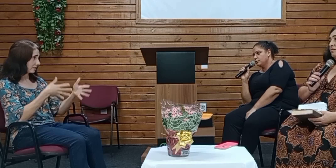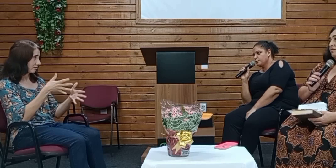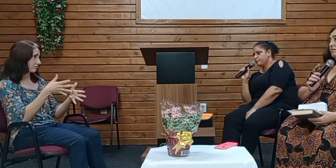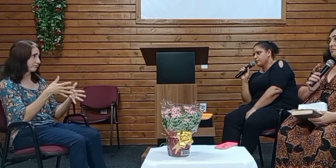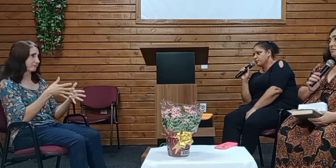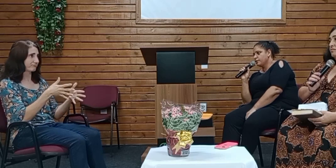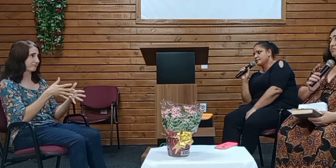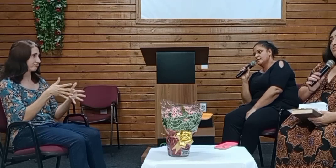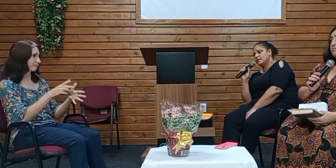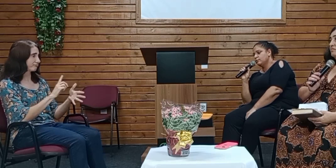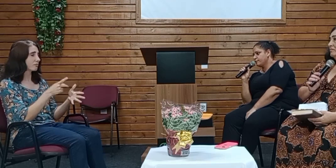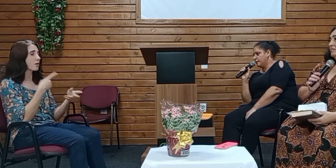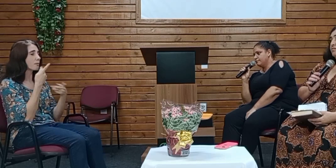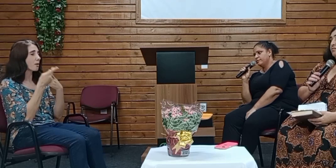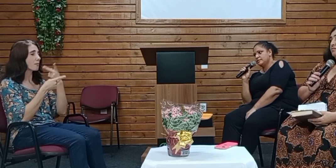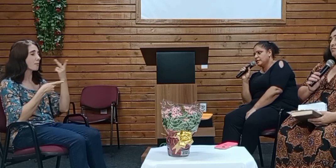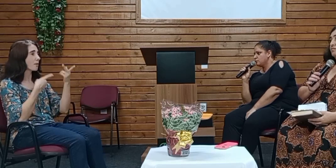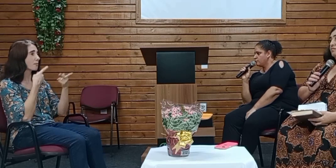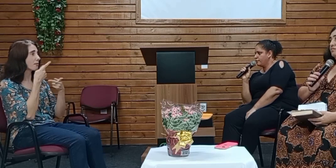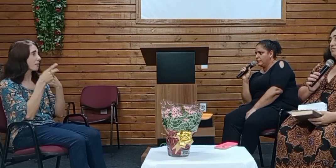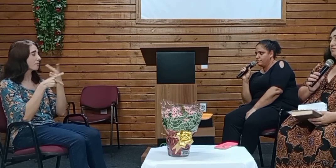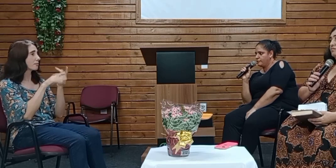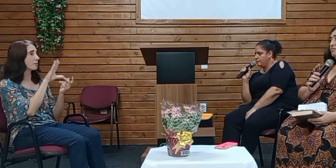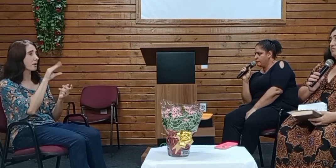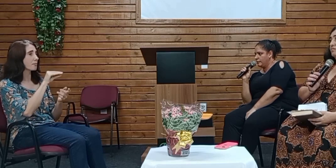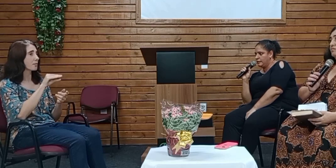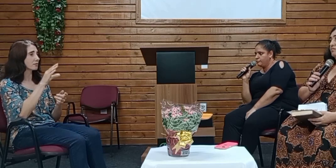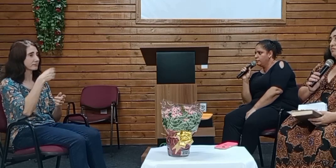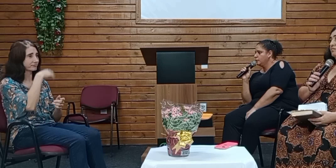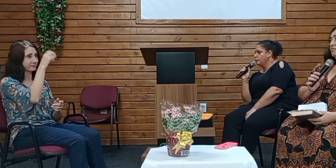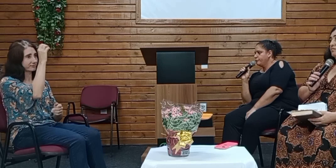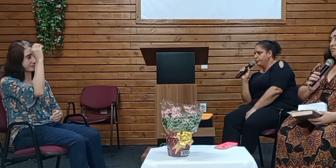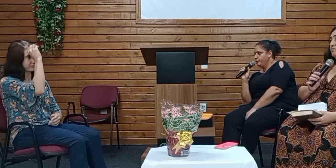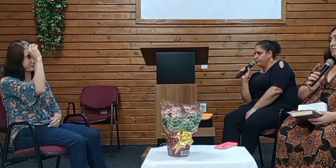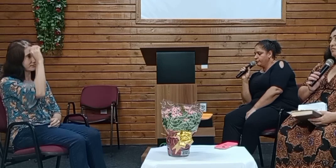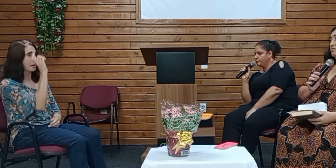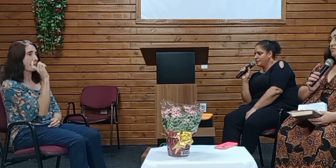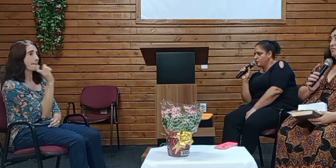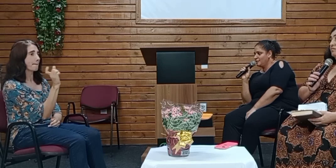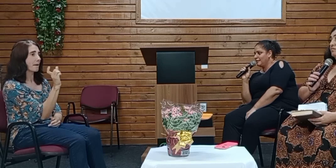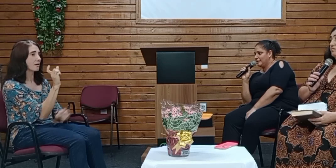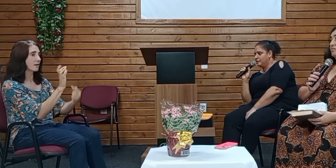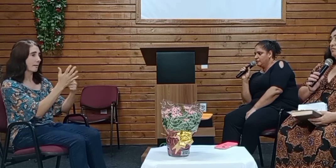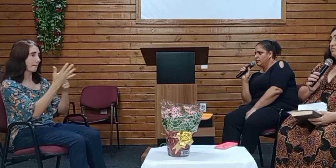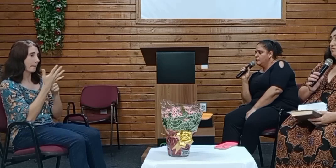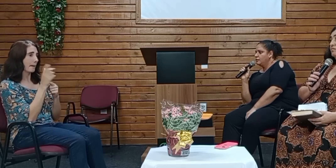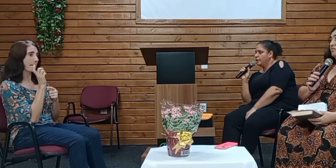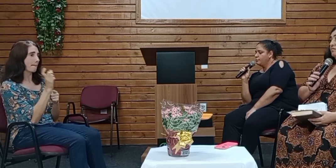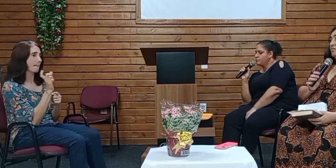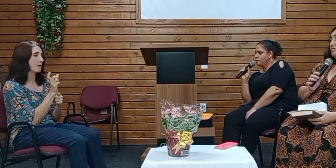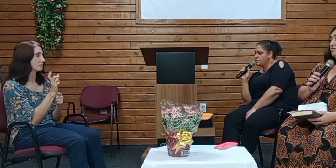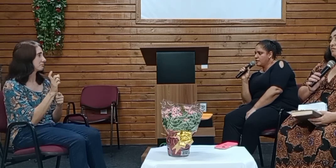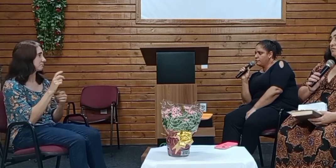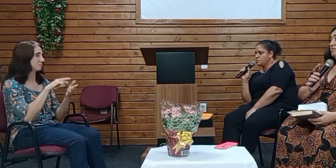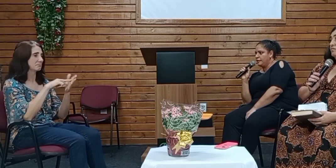E os professores não falavam em sinais, só falavam, e eu não entendia nada. Aí